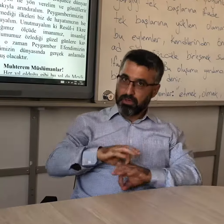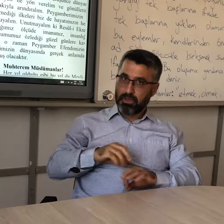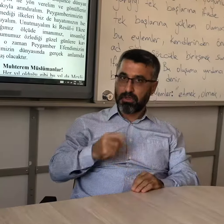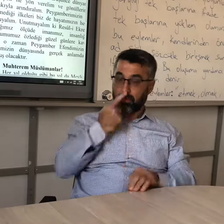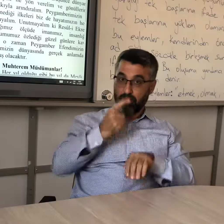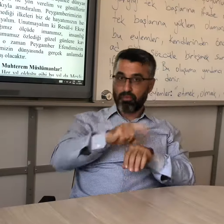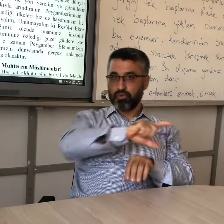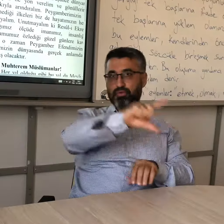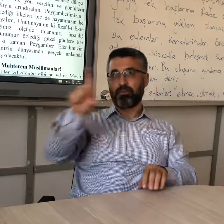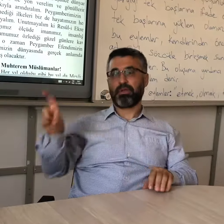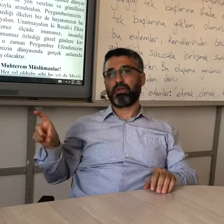bugün Cuma,